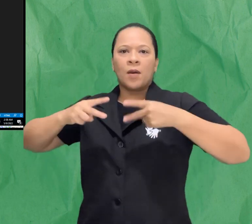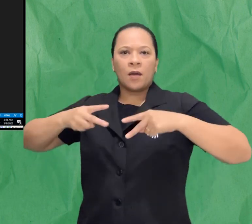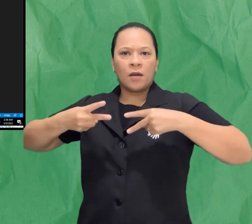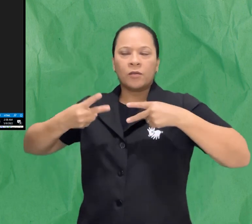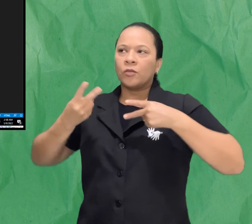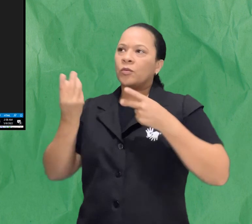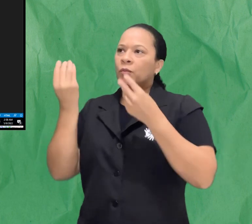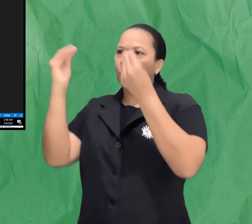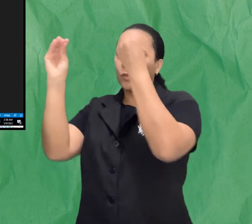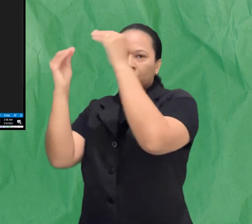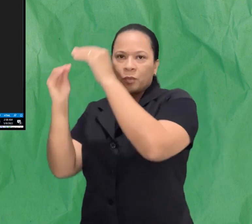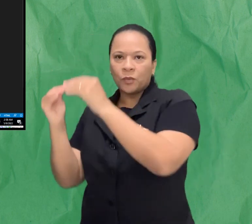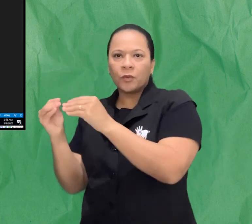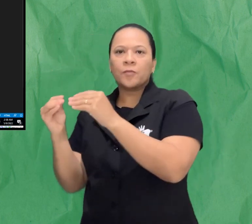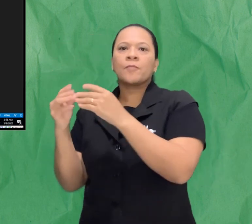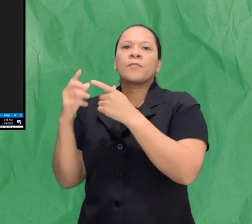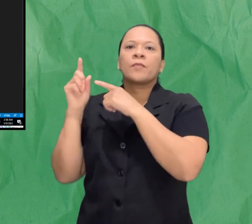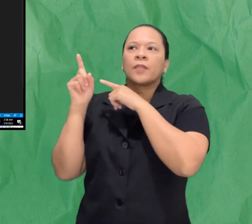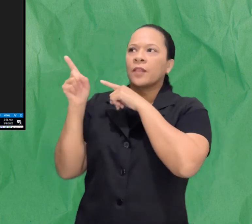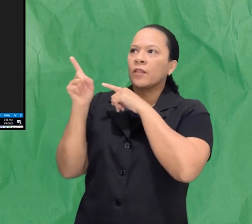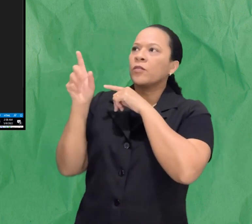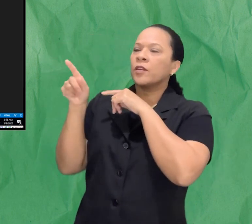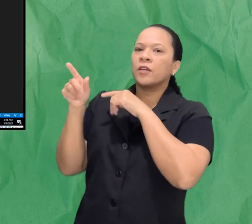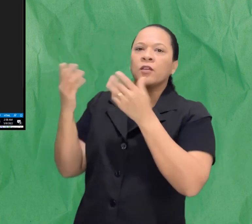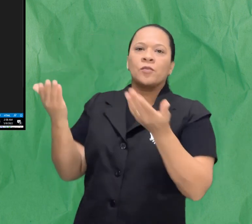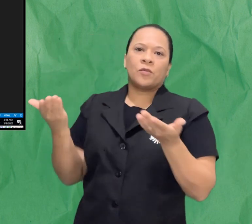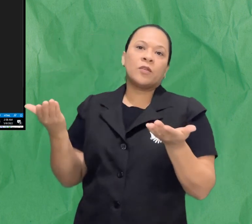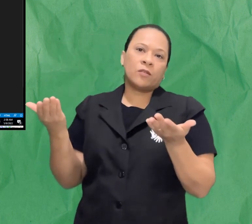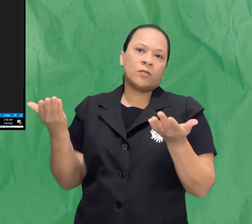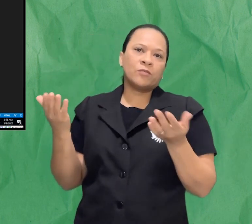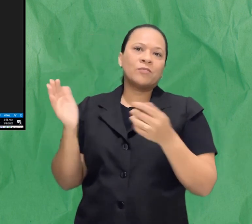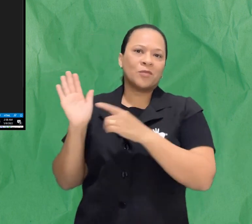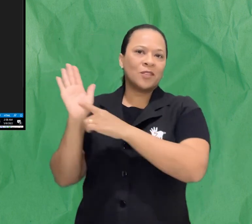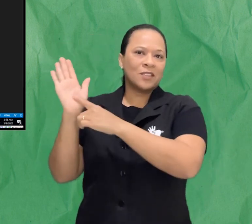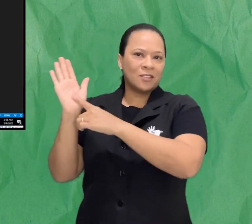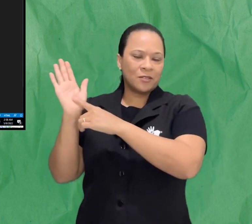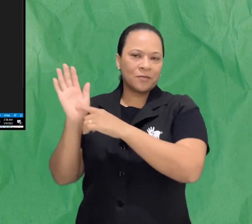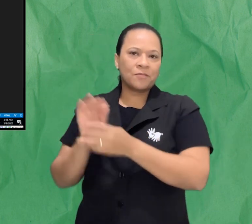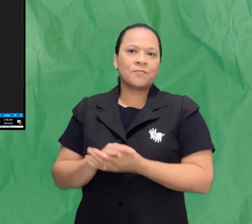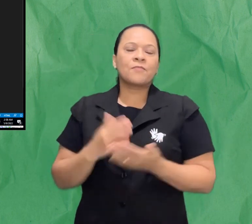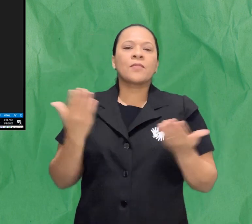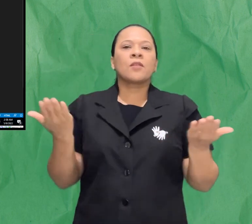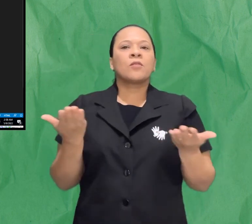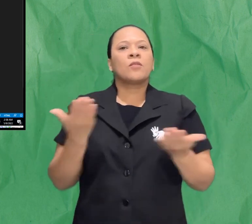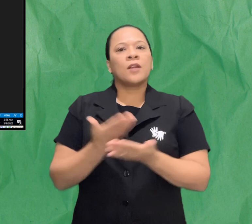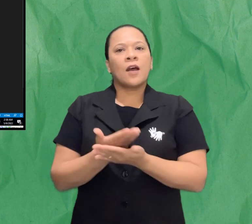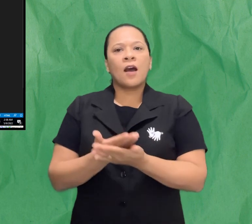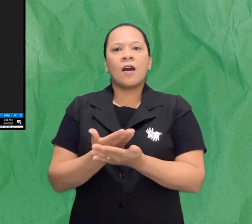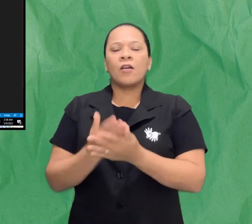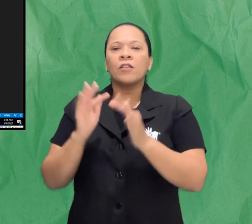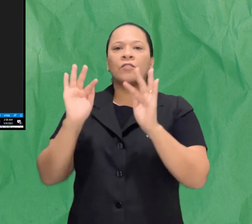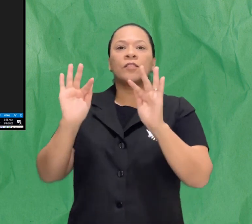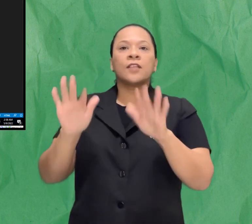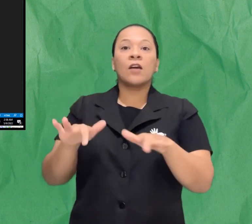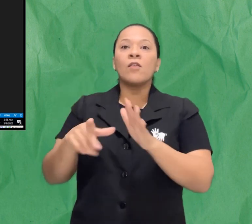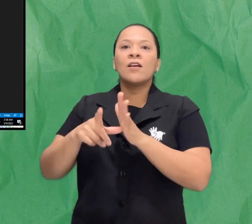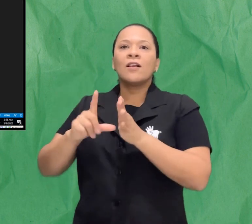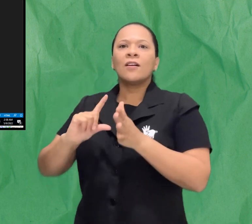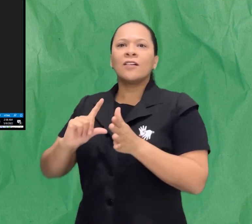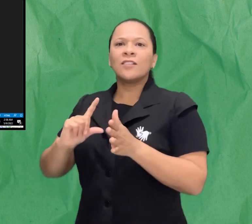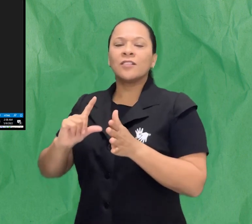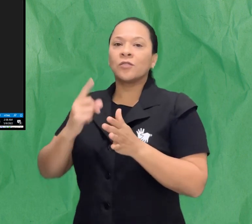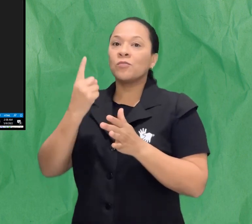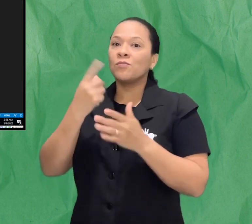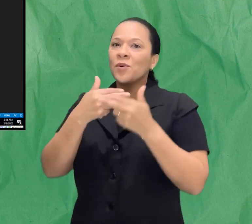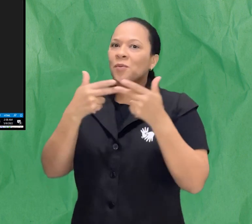Então voltando. Então pessoal, vou finalizar essa aula. Antes disso, só vou botar,